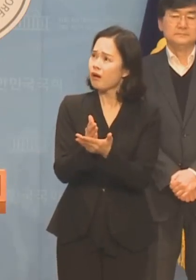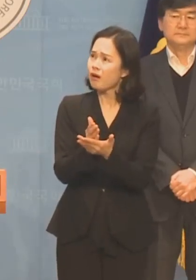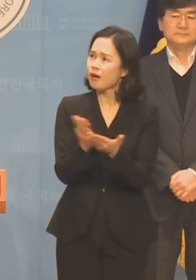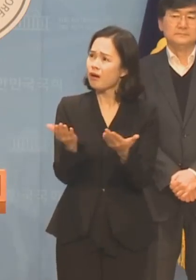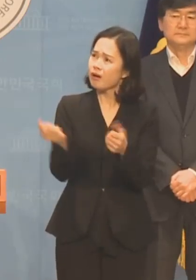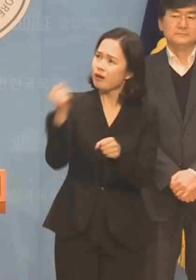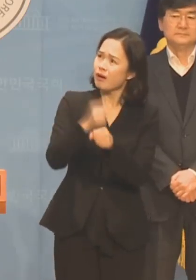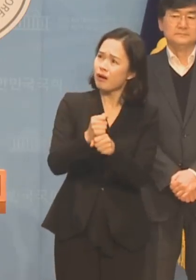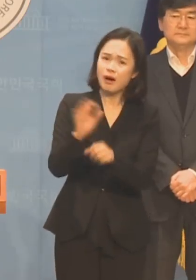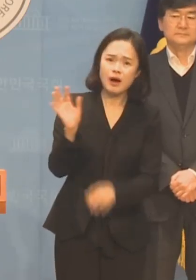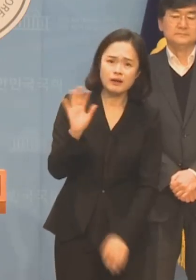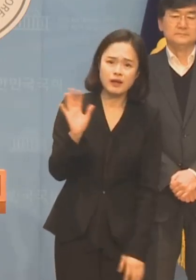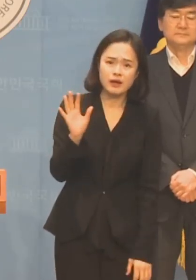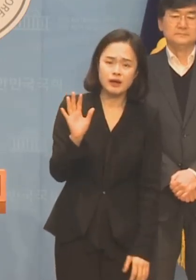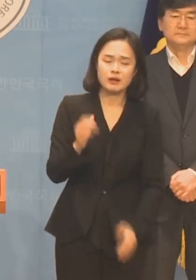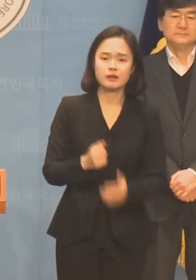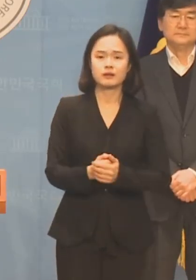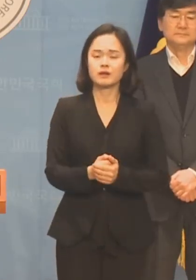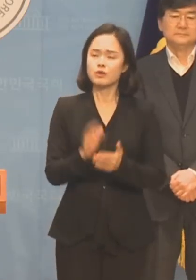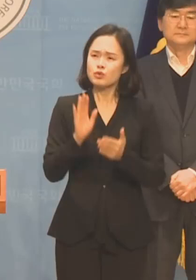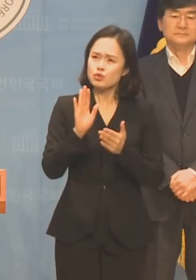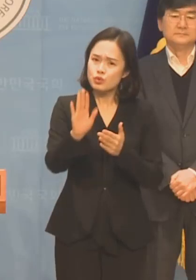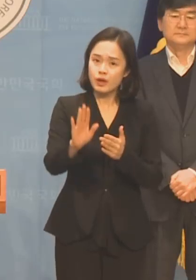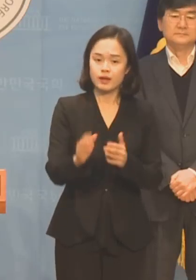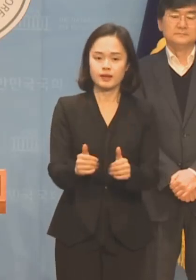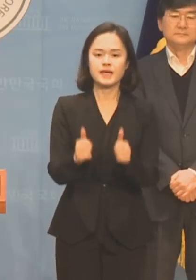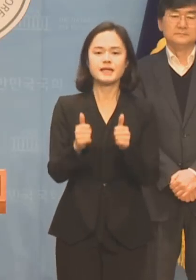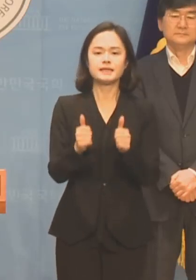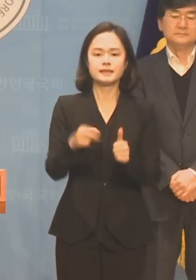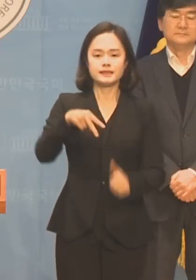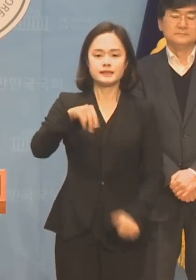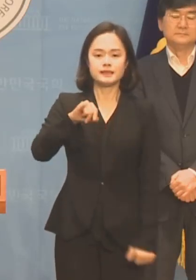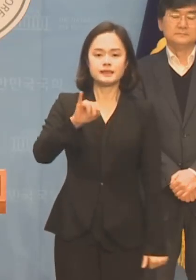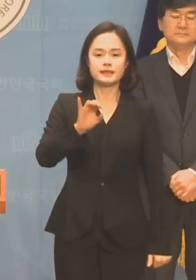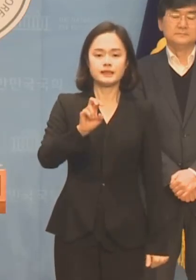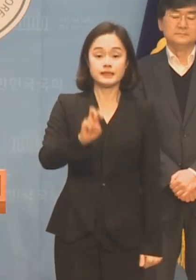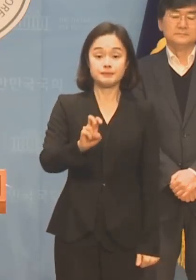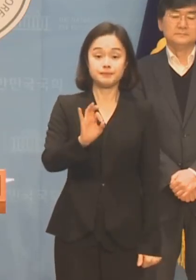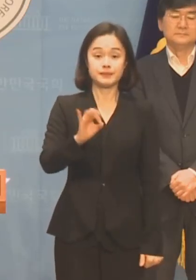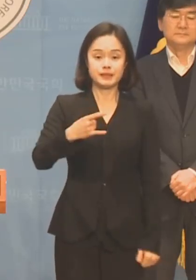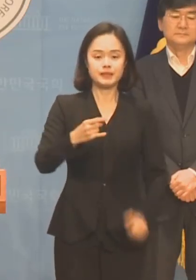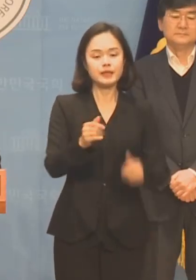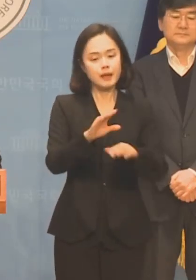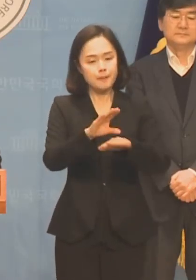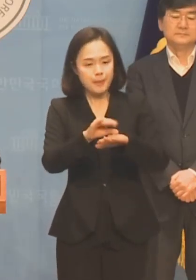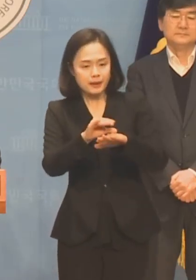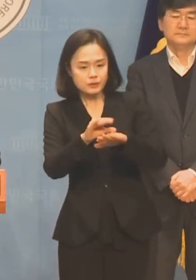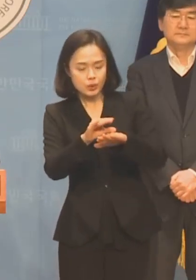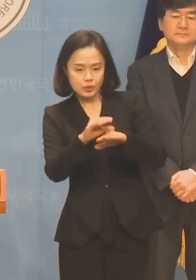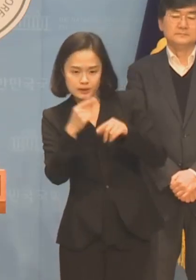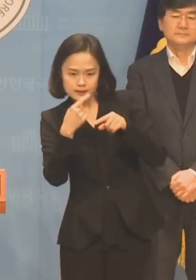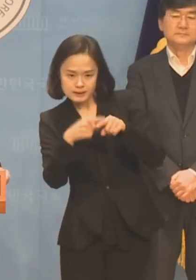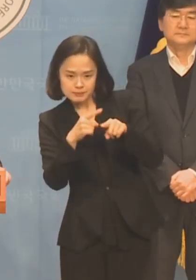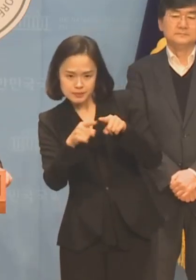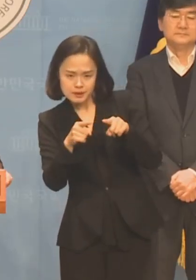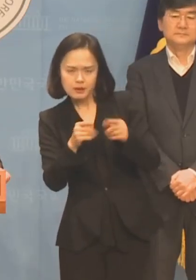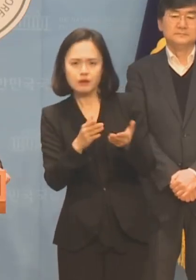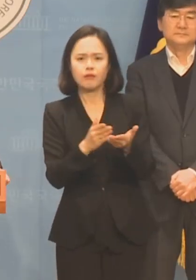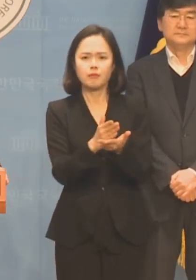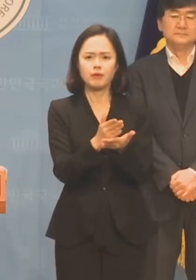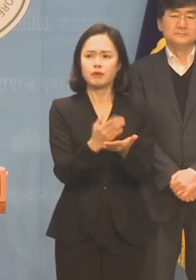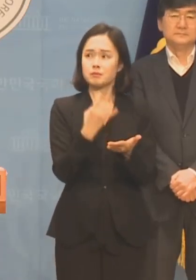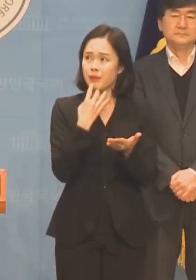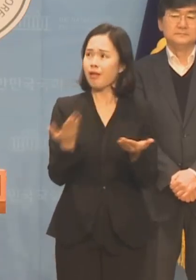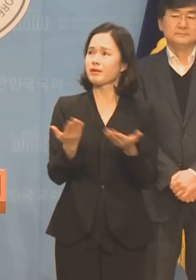심의실 심의 파트에 심의위원으로 간신히 복귀를 했고요. 저와 같이 활동을 했던 지금 김태래 사무국장의